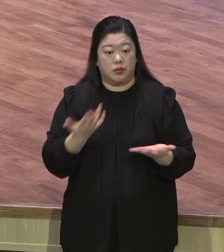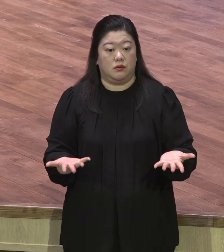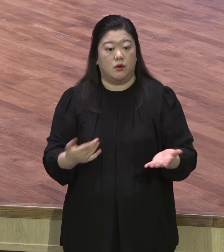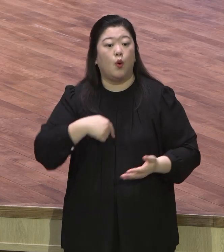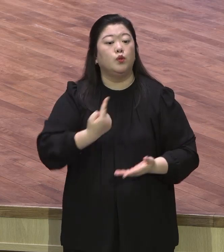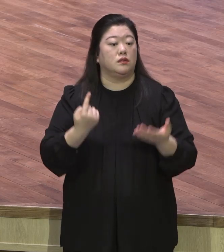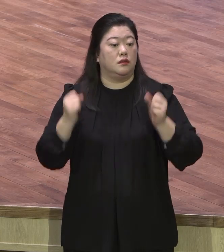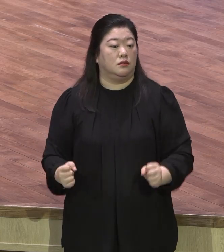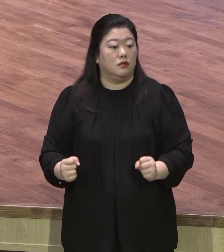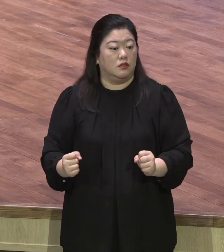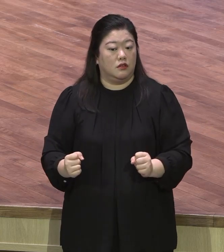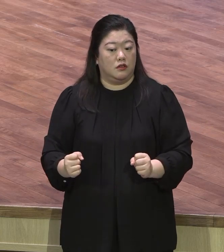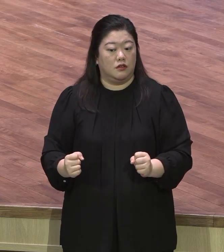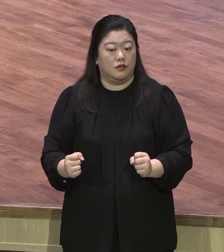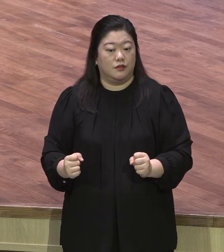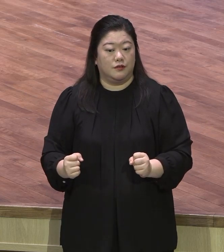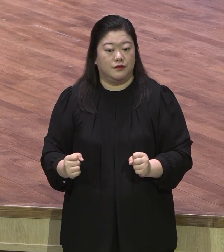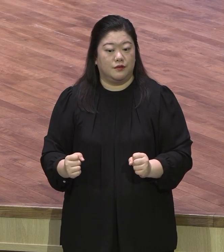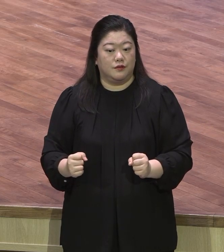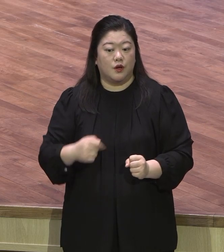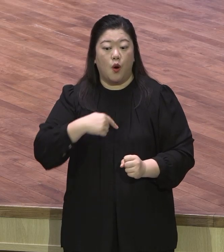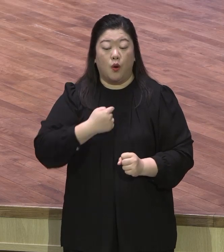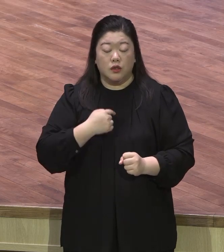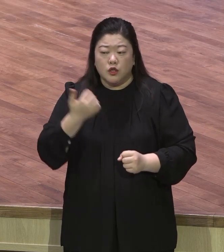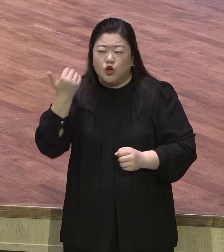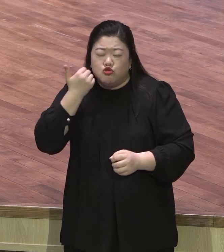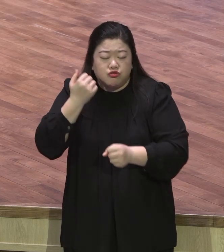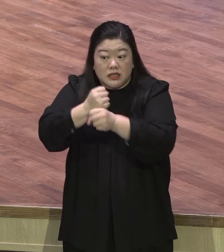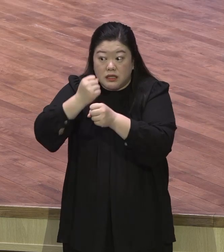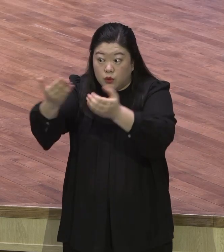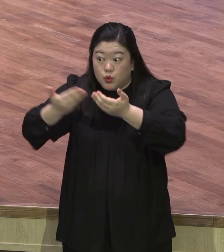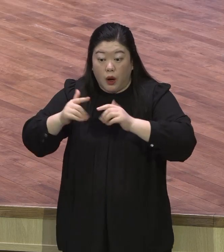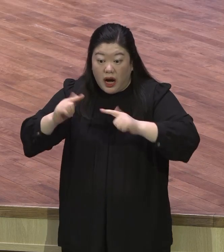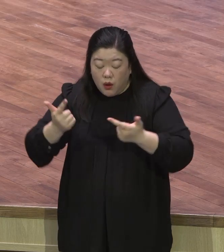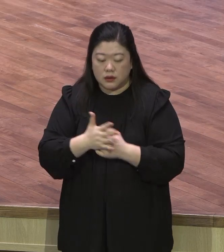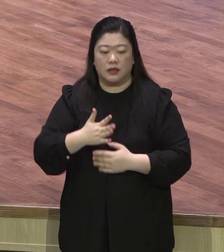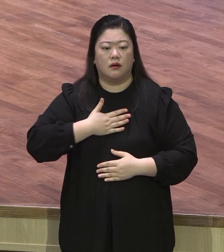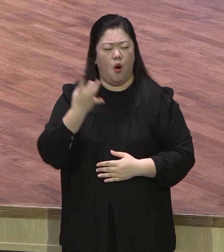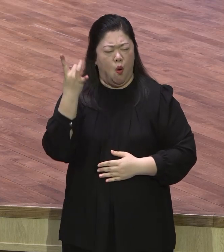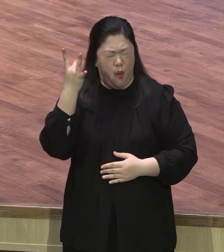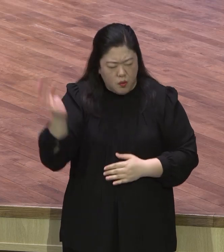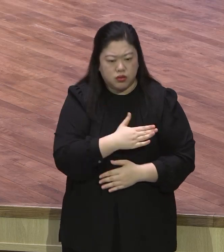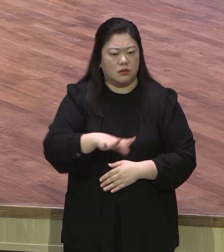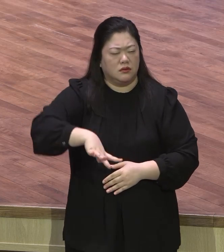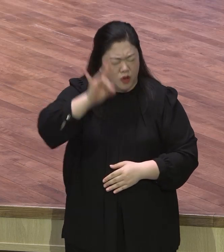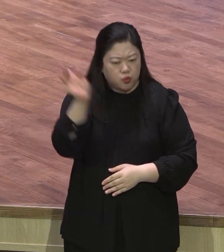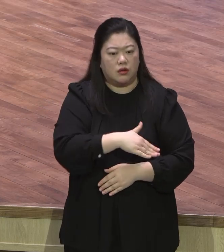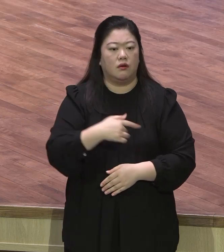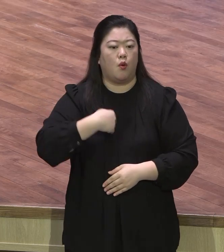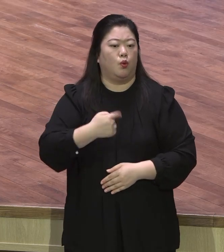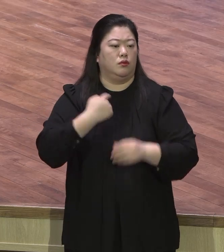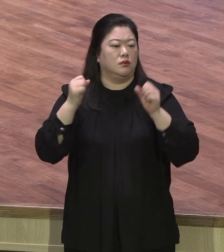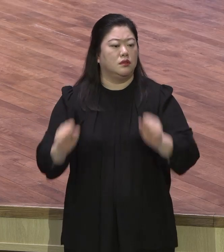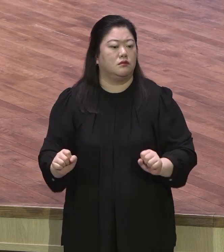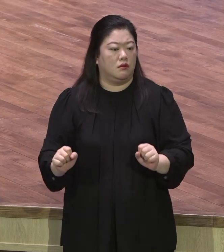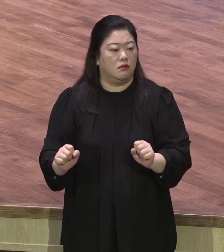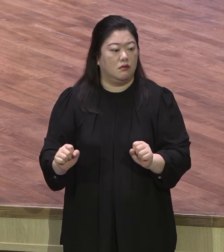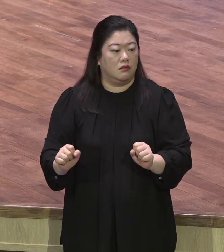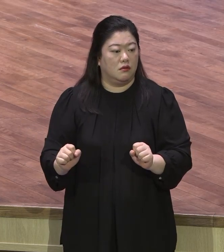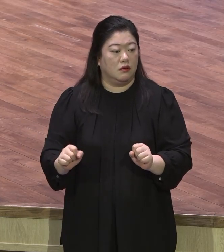지배받는다라는 의미가 아니다. 지배받는 분이 아니다. 스스로 모든 것을 지배하고